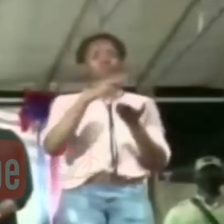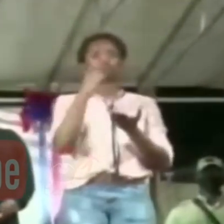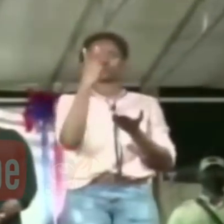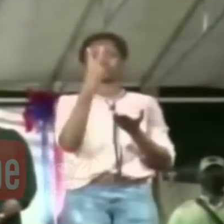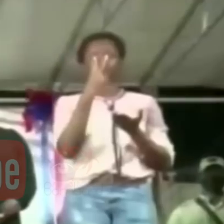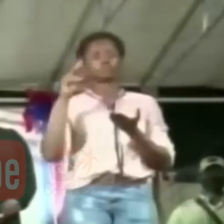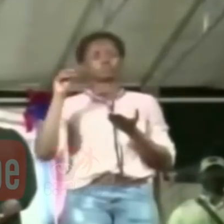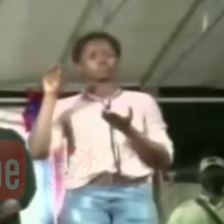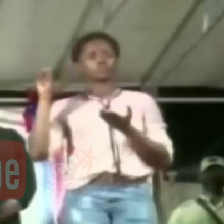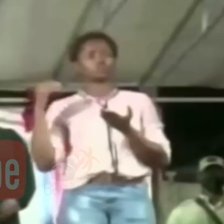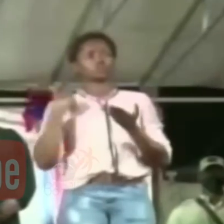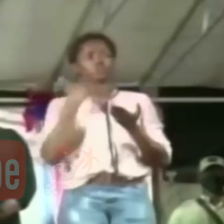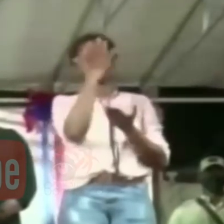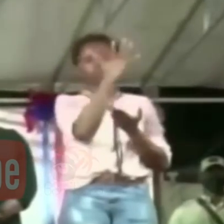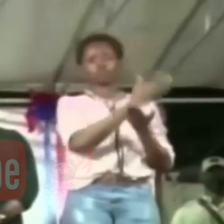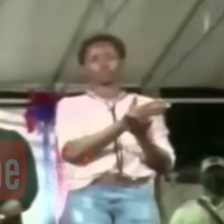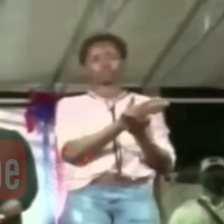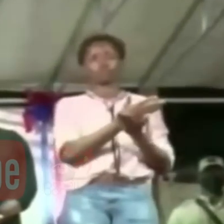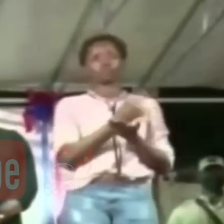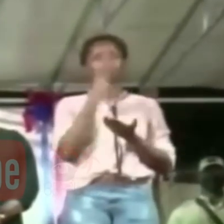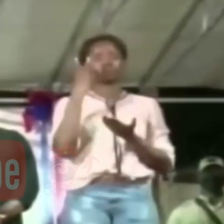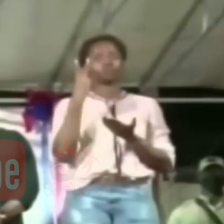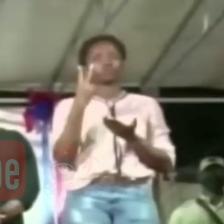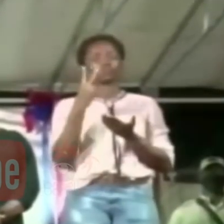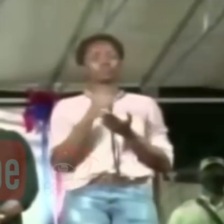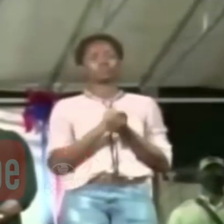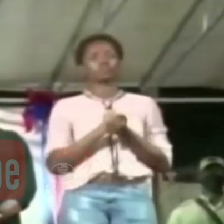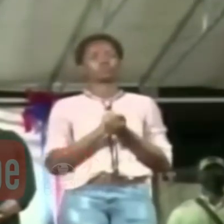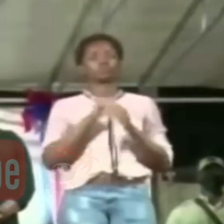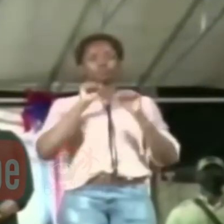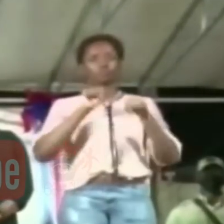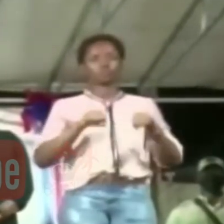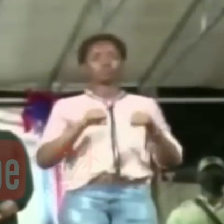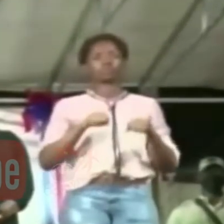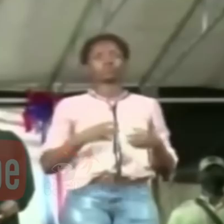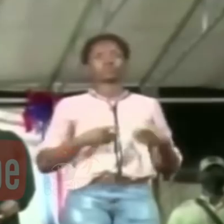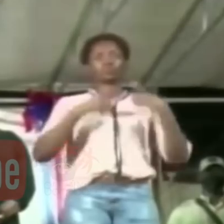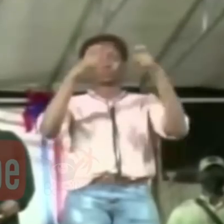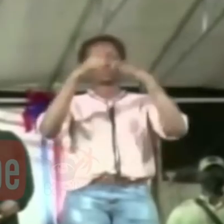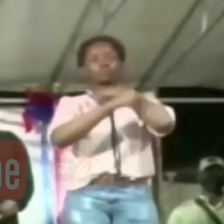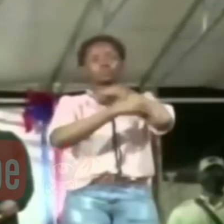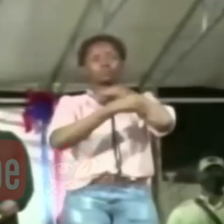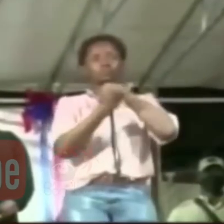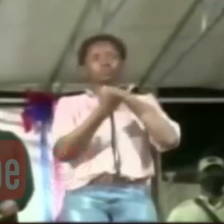moteurs, nous avons 5 moteurs là. 2 green moteurs supposés alimenter